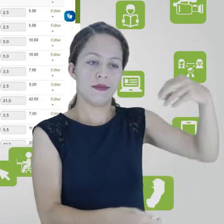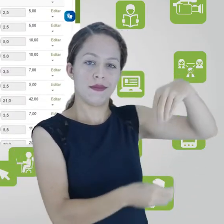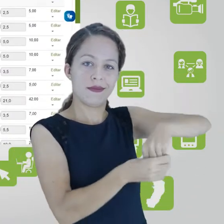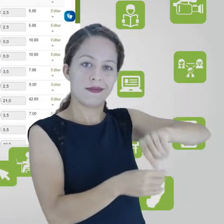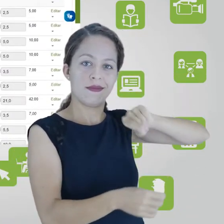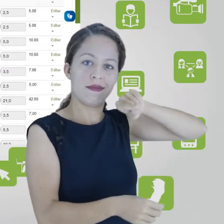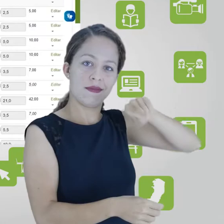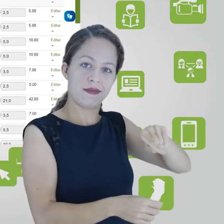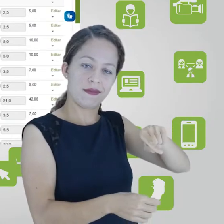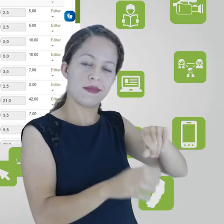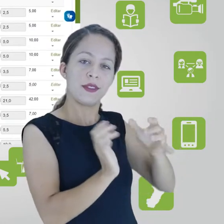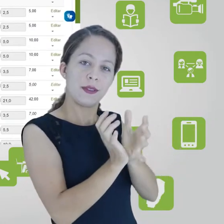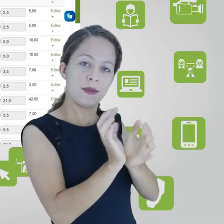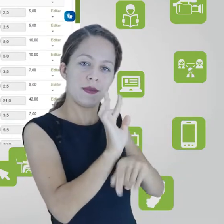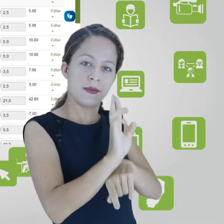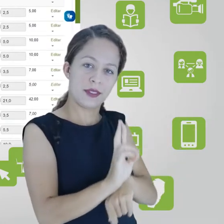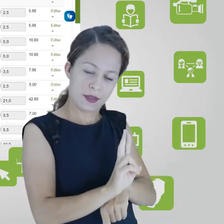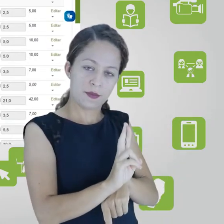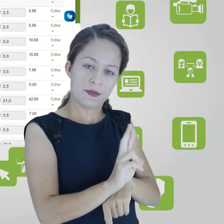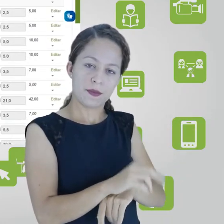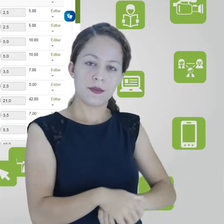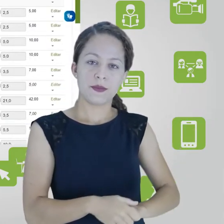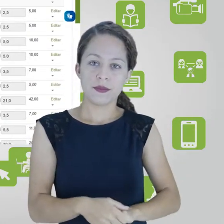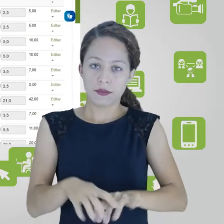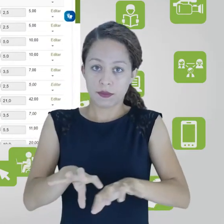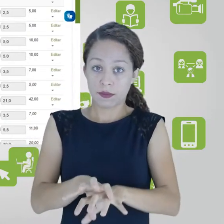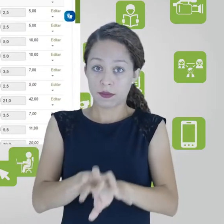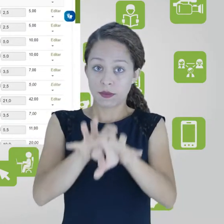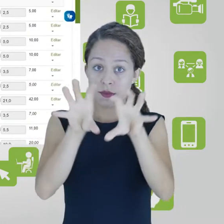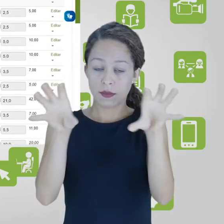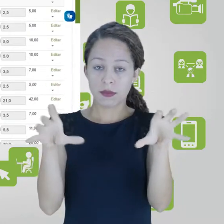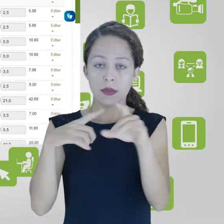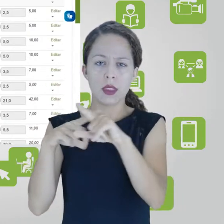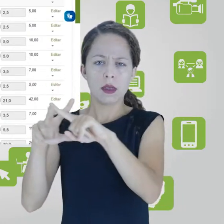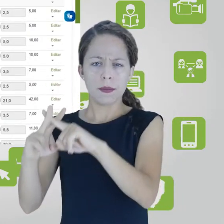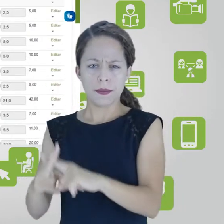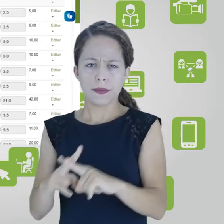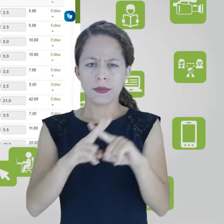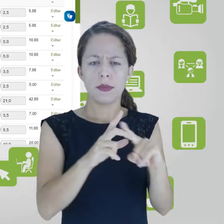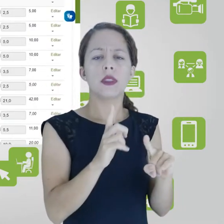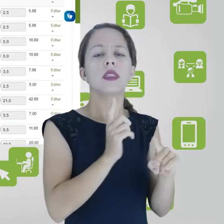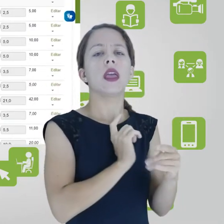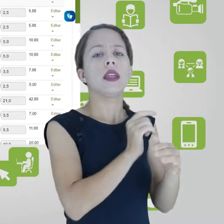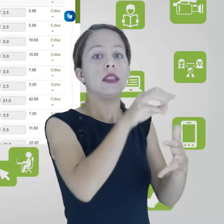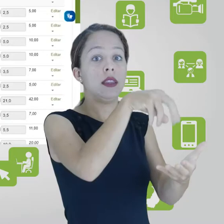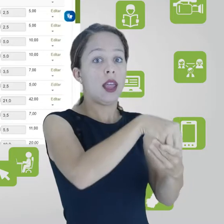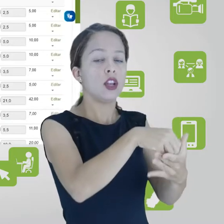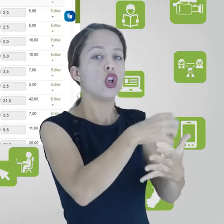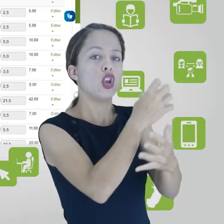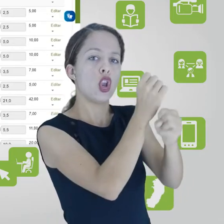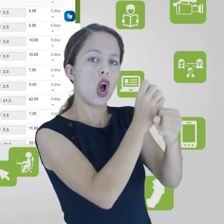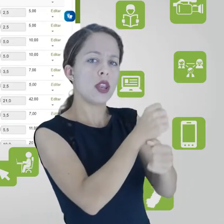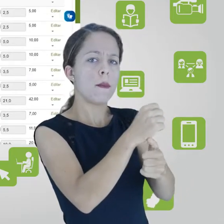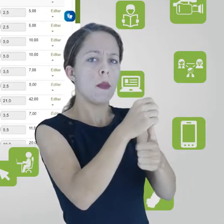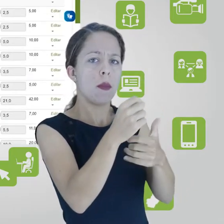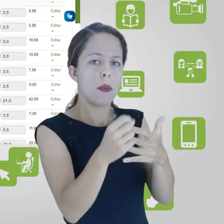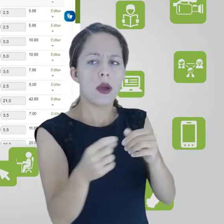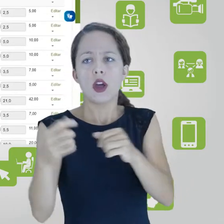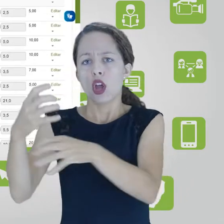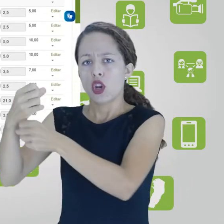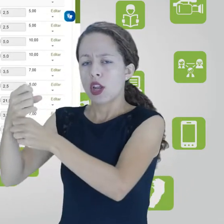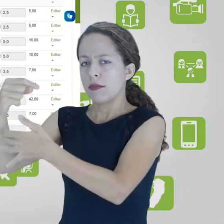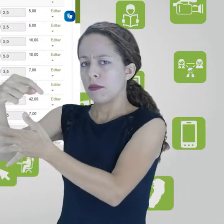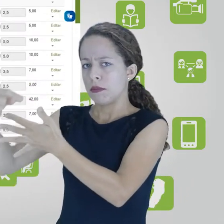atividade de recuperação dentro da categoria recuperação 1. E essas categorias estão configuradas como soma das notas,